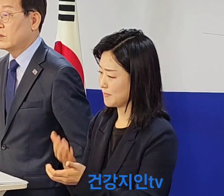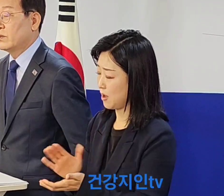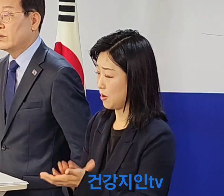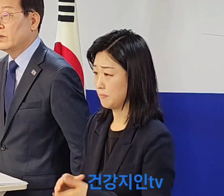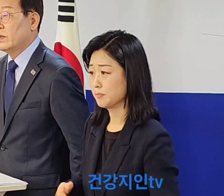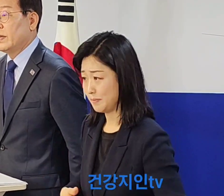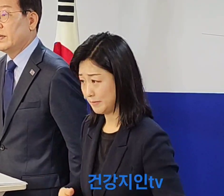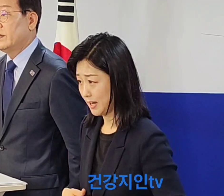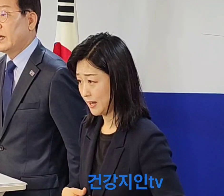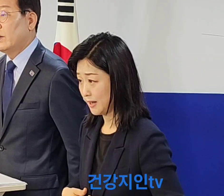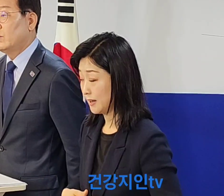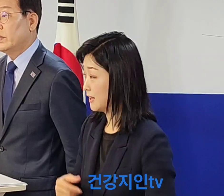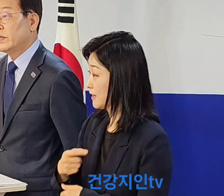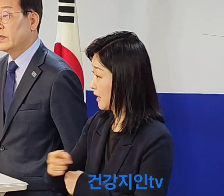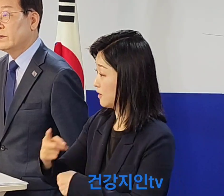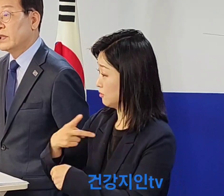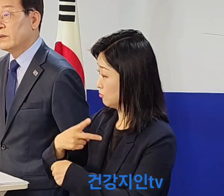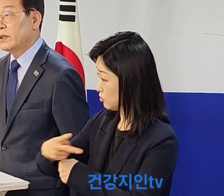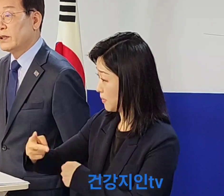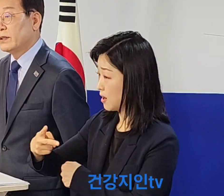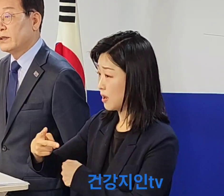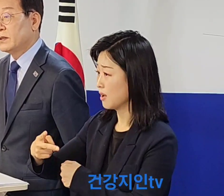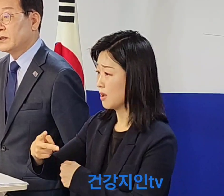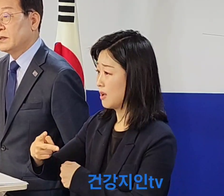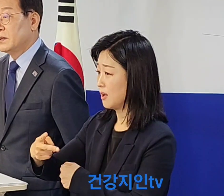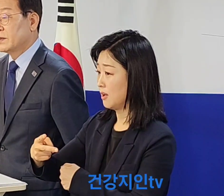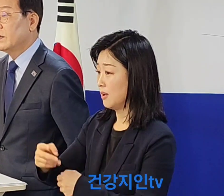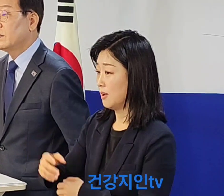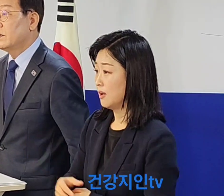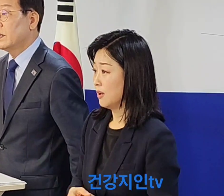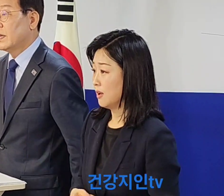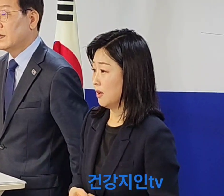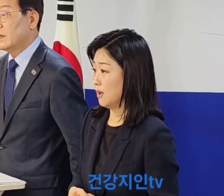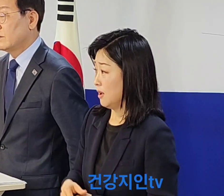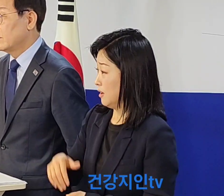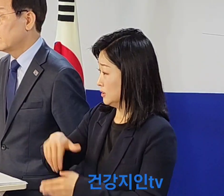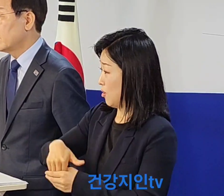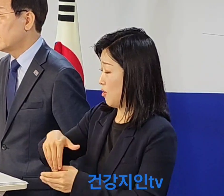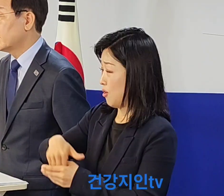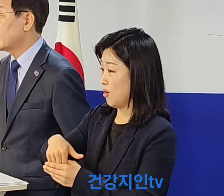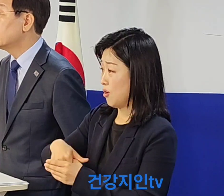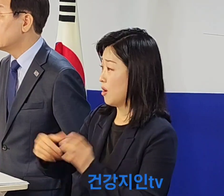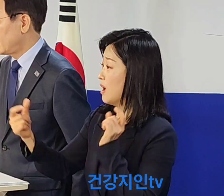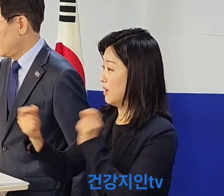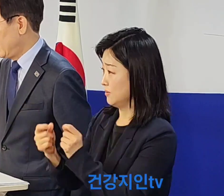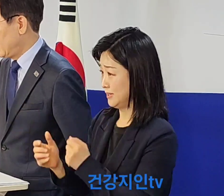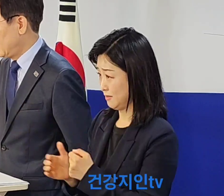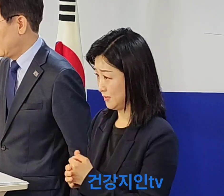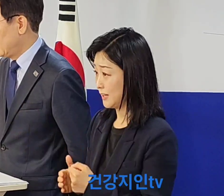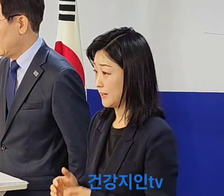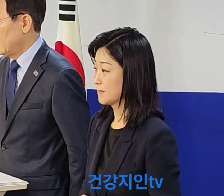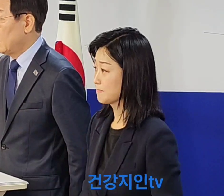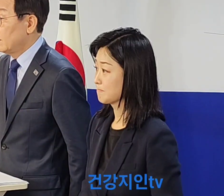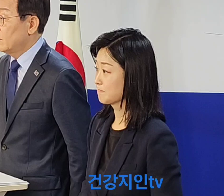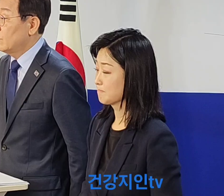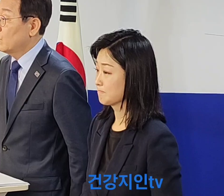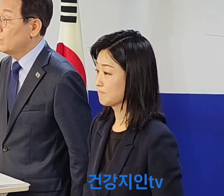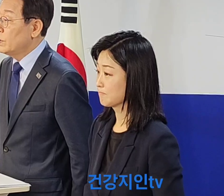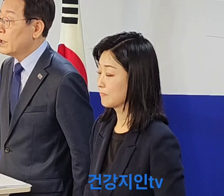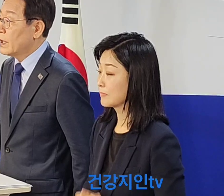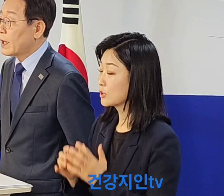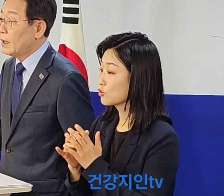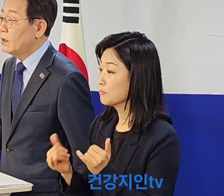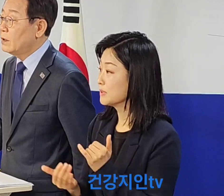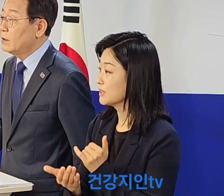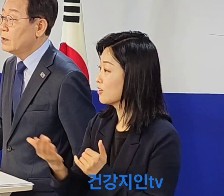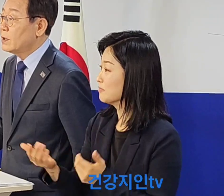그리고 내년 내후년 이렇게 넘어가면 선거가 닥치기 때문에 이런